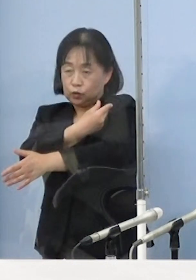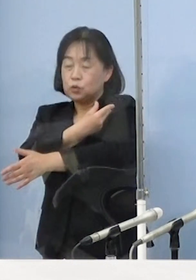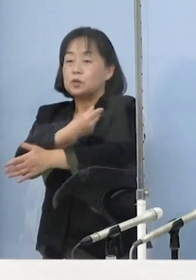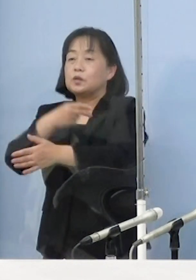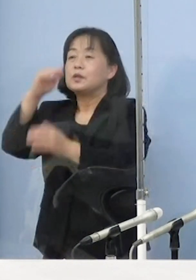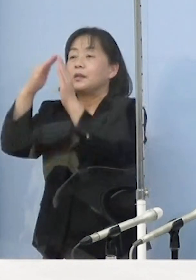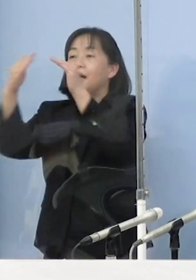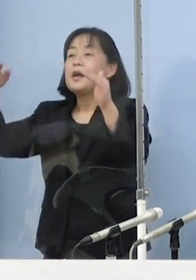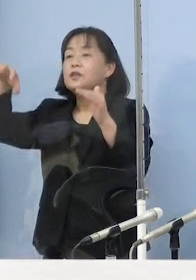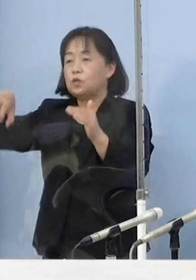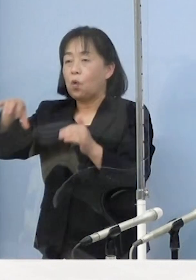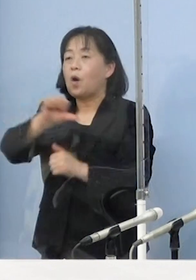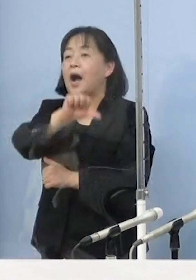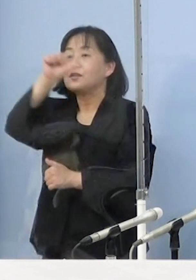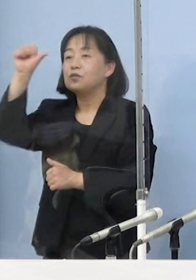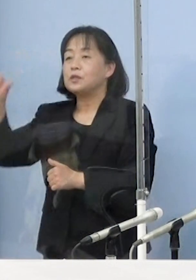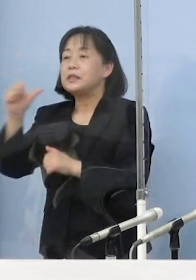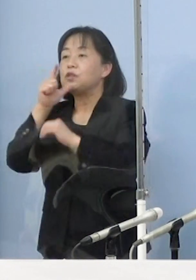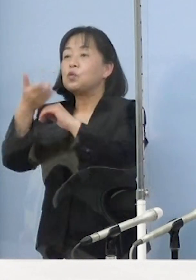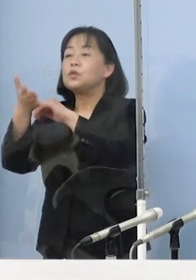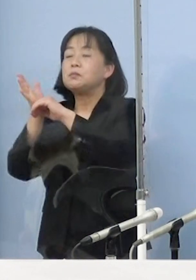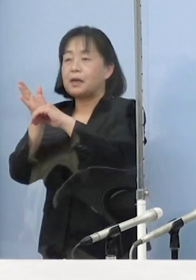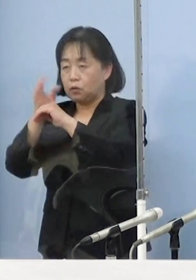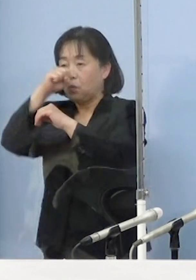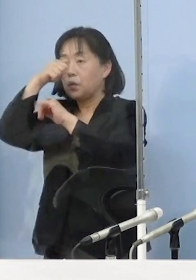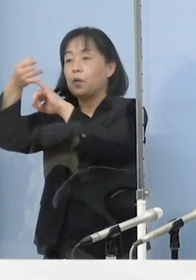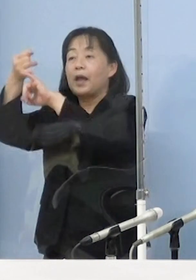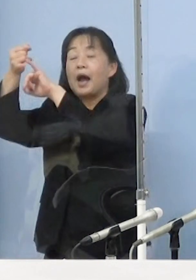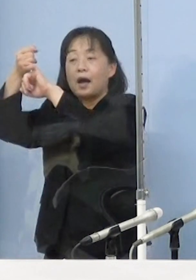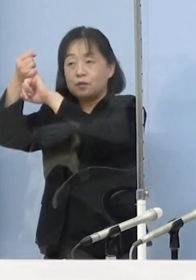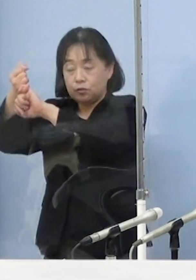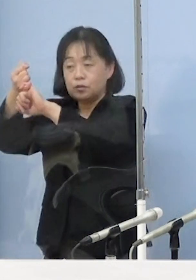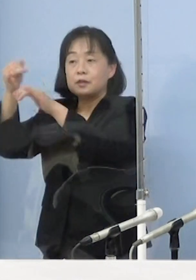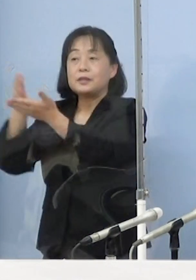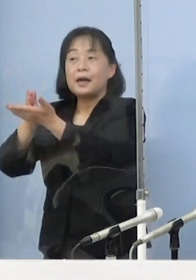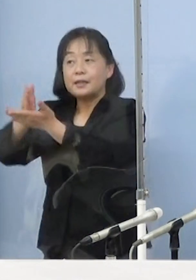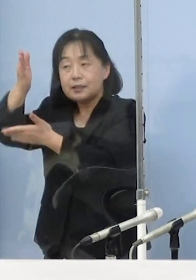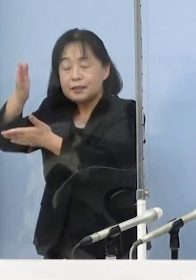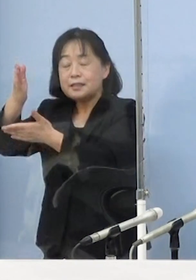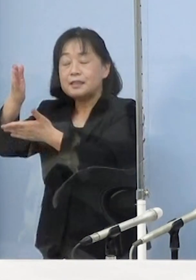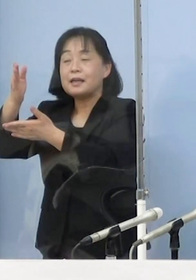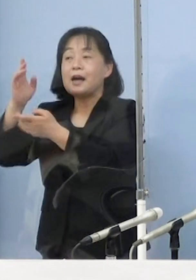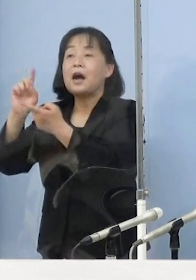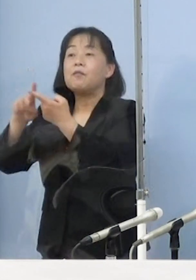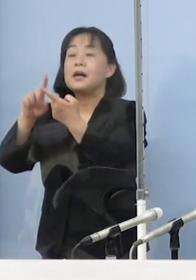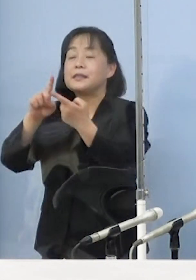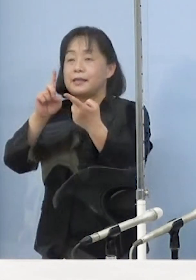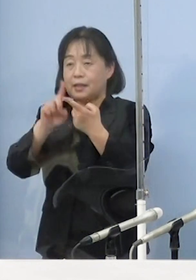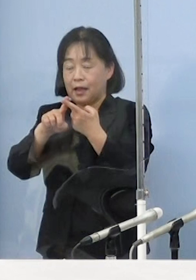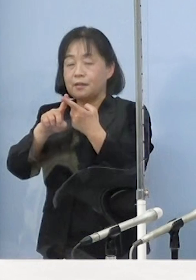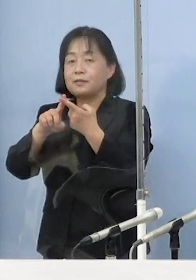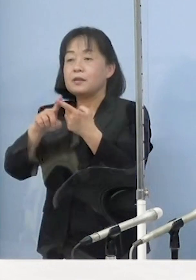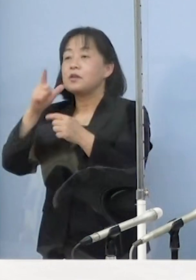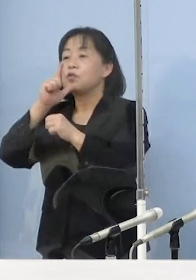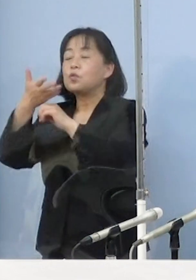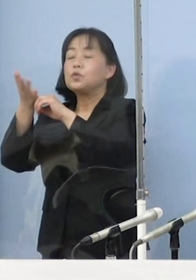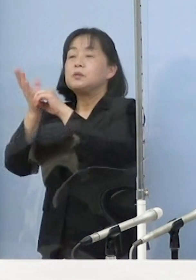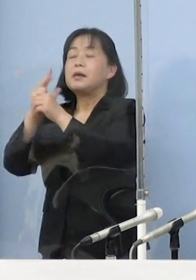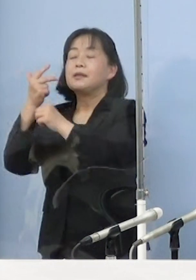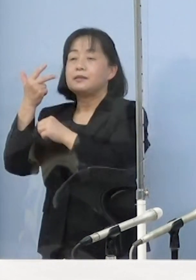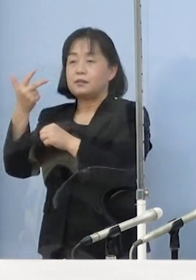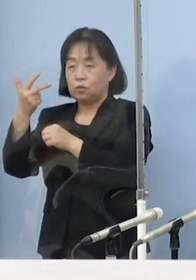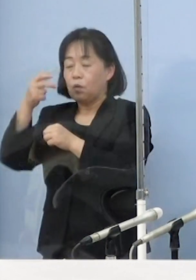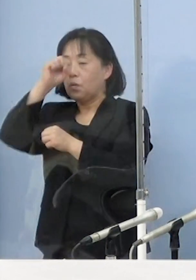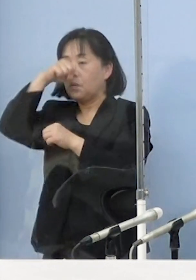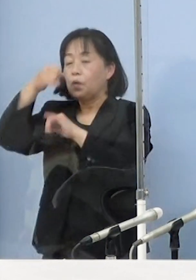島、その予約開始に合わせまして、支援する予定となっている徳島市の